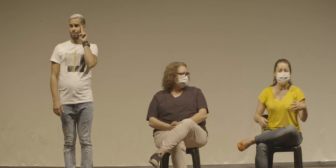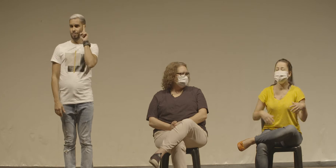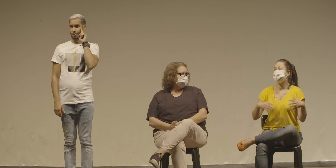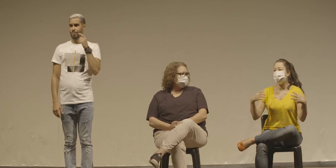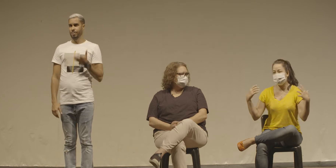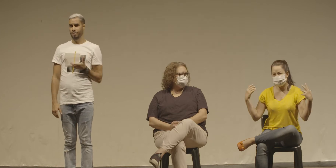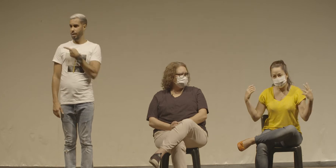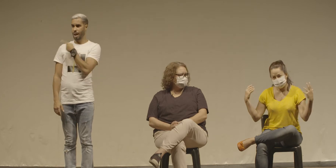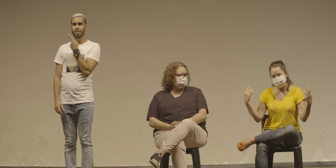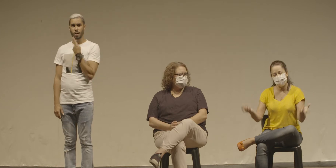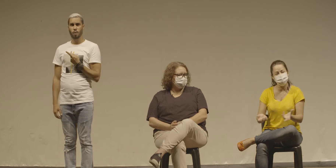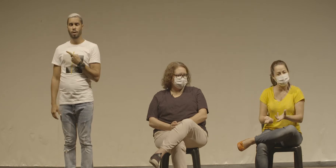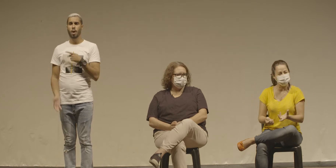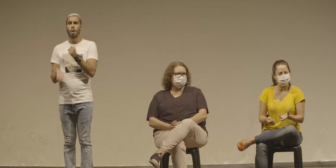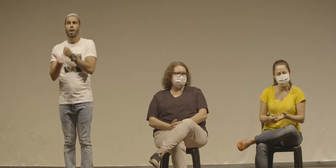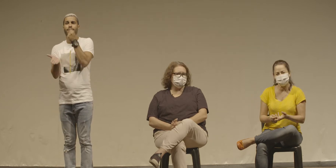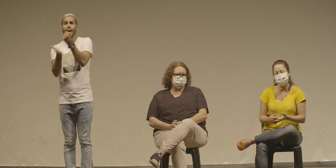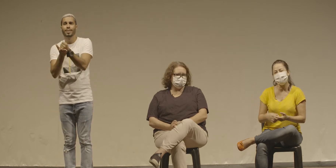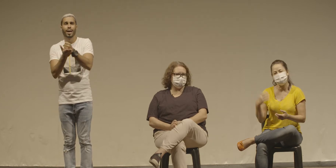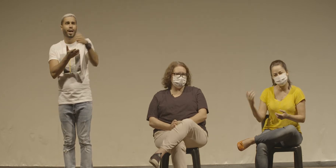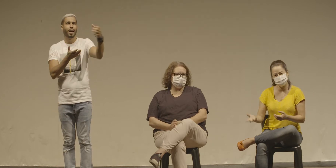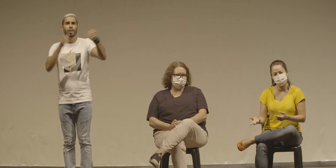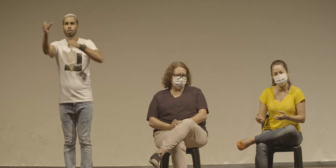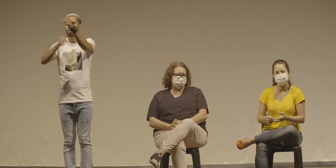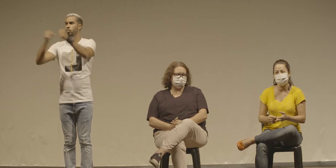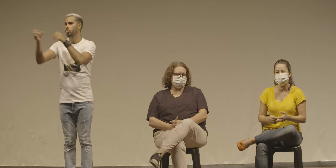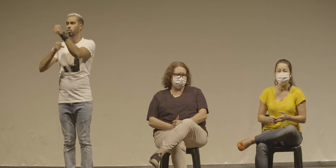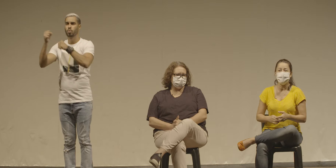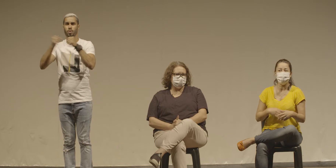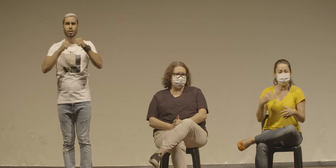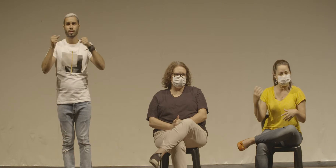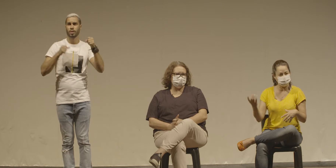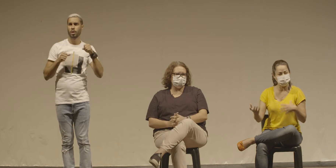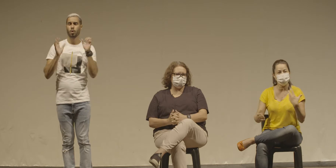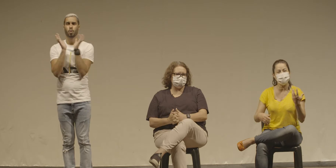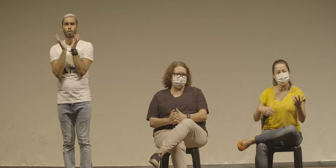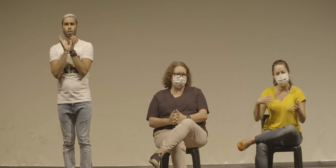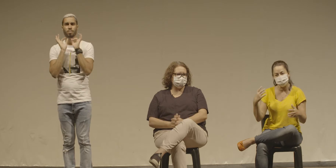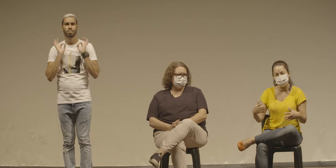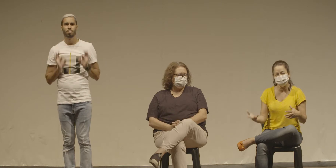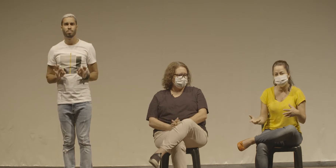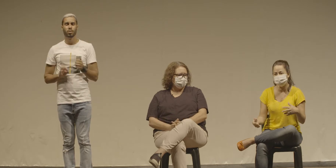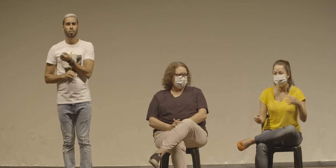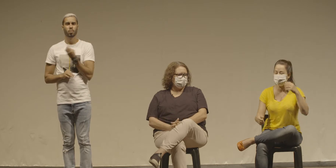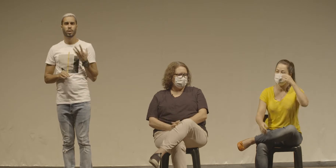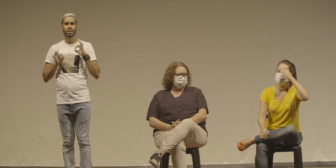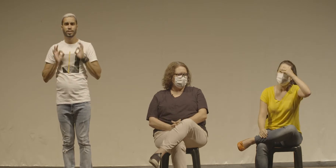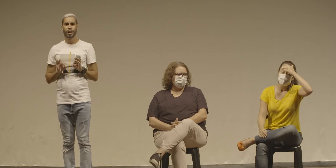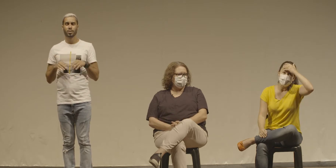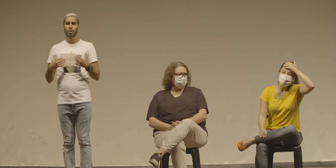como contratar a quantidade de profissionais necessários para fazer um longa-metragem, então as pessoas começam acumulando